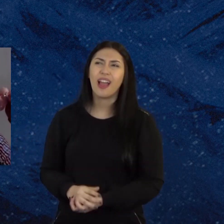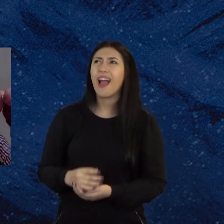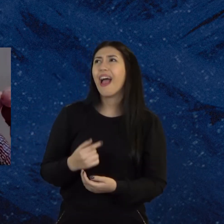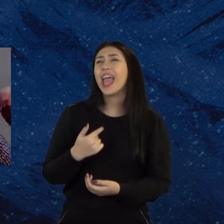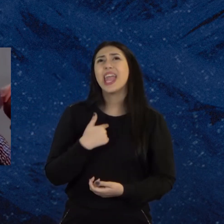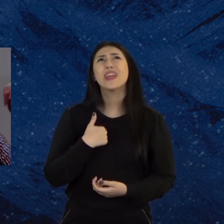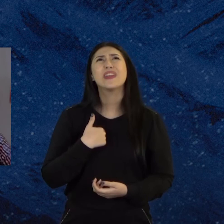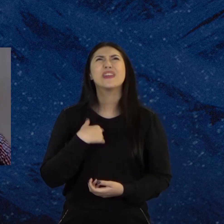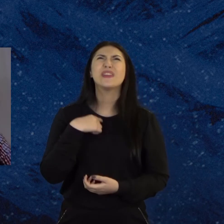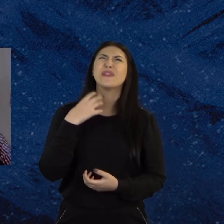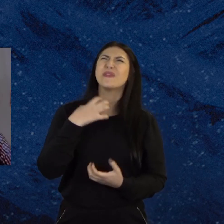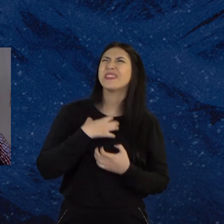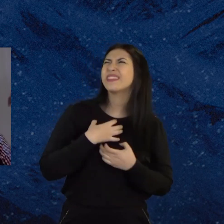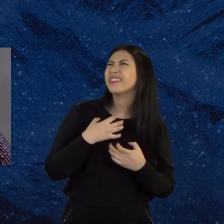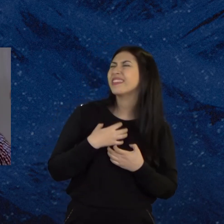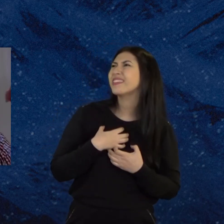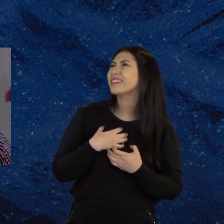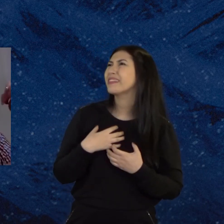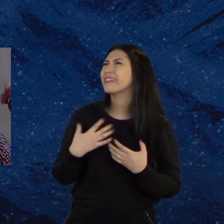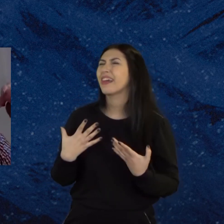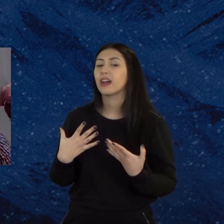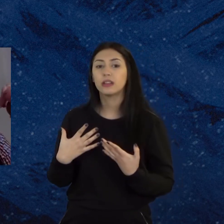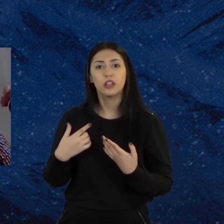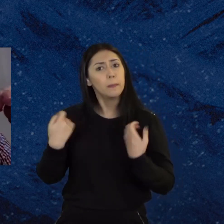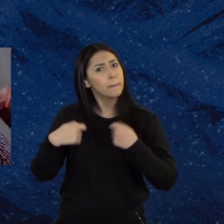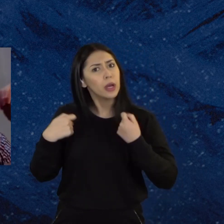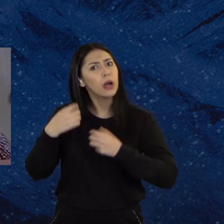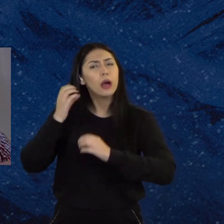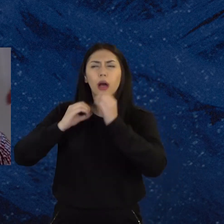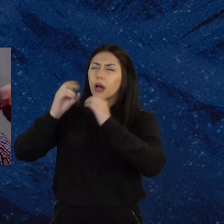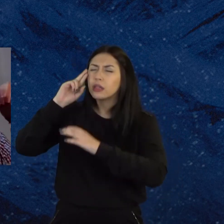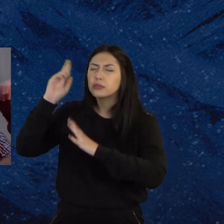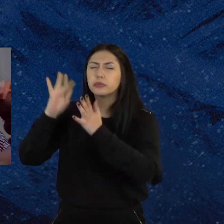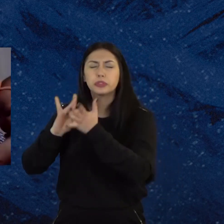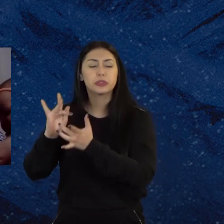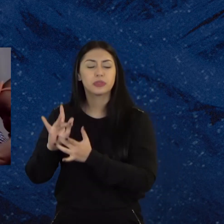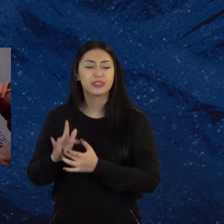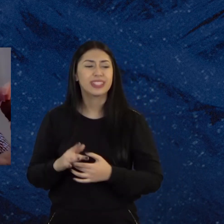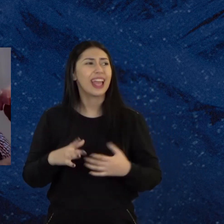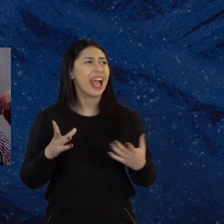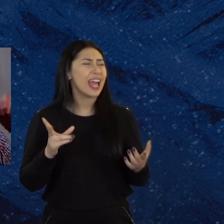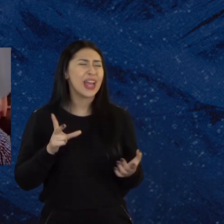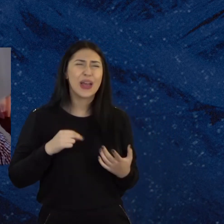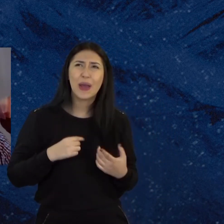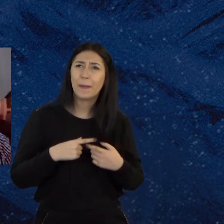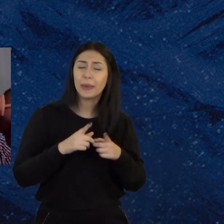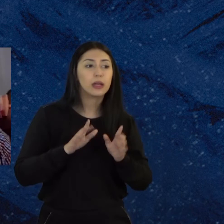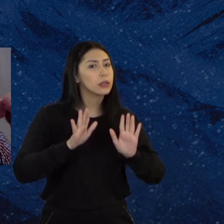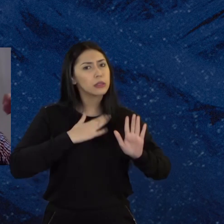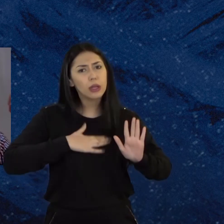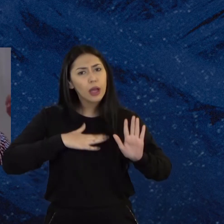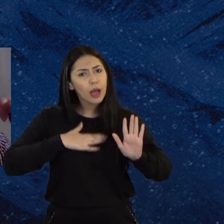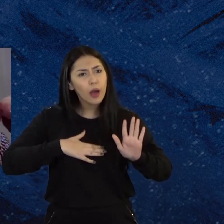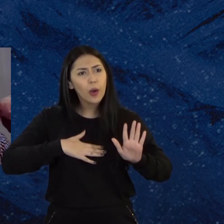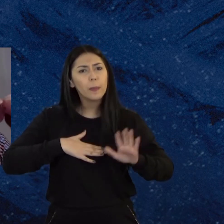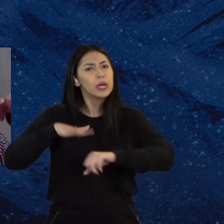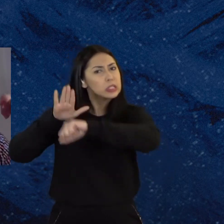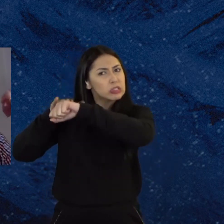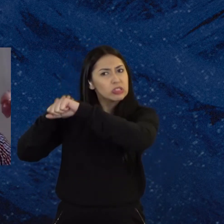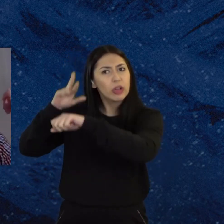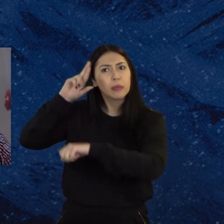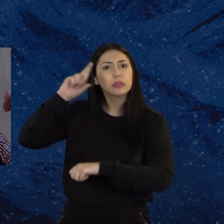nessa pandemia, o que eu vou fazer? Invocar o Senhor. Né? Ah, o que está acontecendo comigo? Invoca o Senhor. Amém. Então,